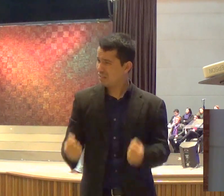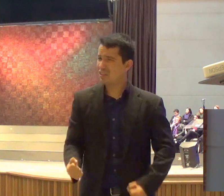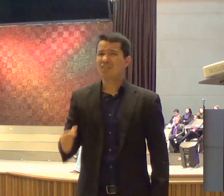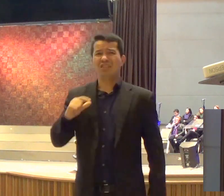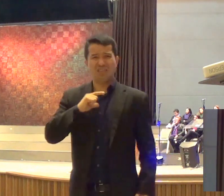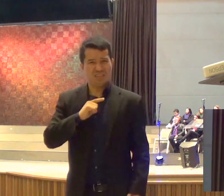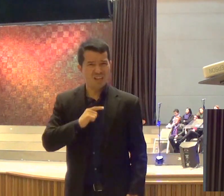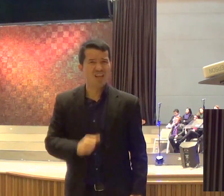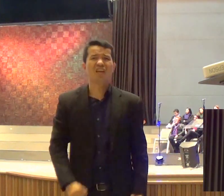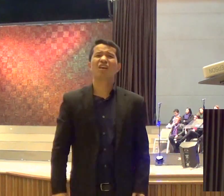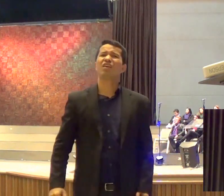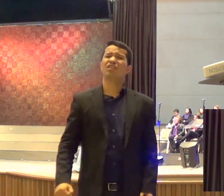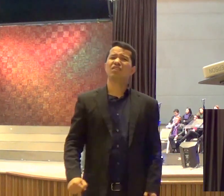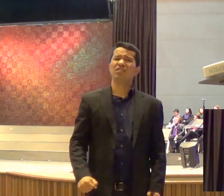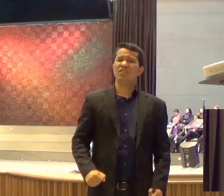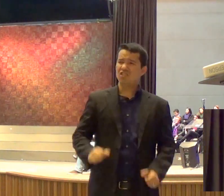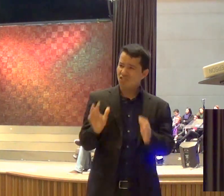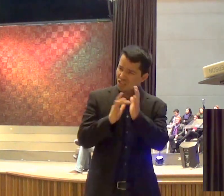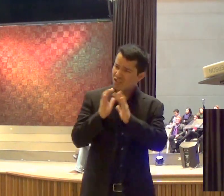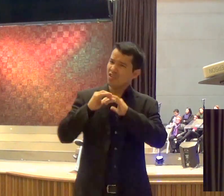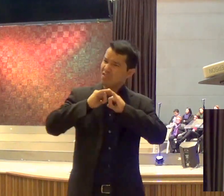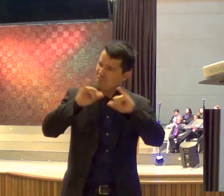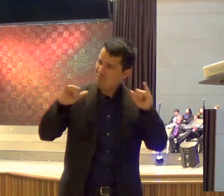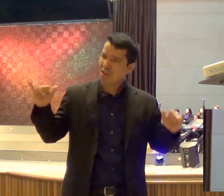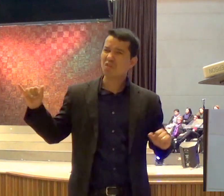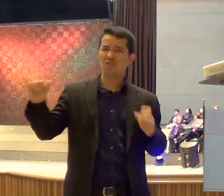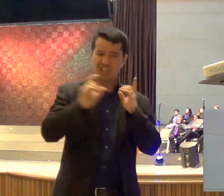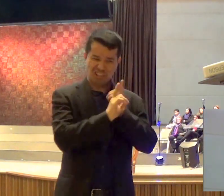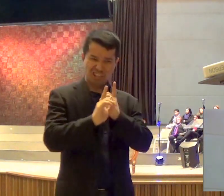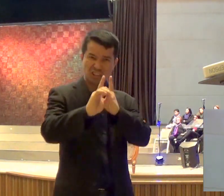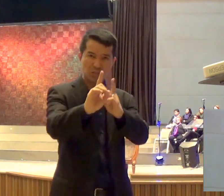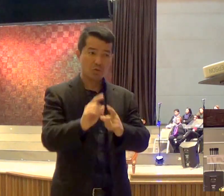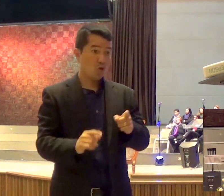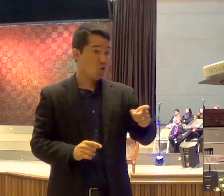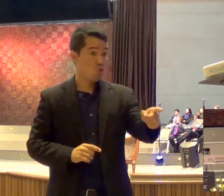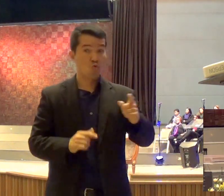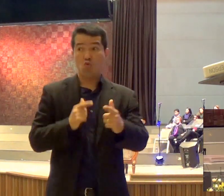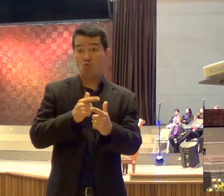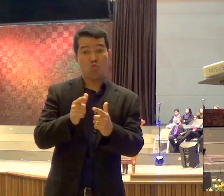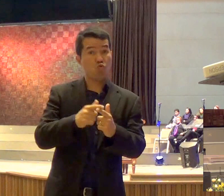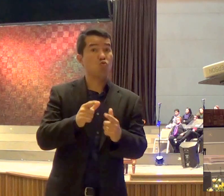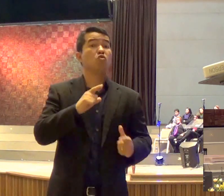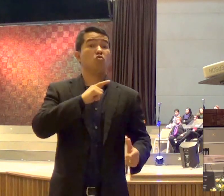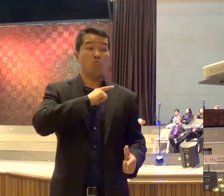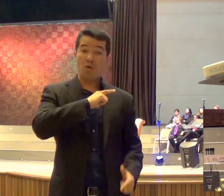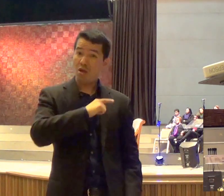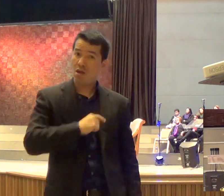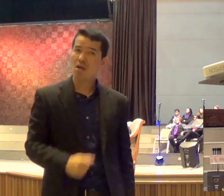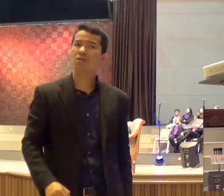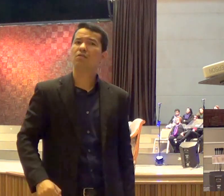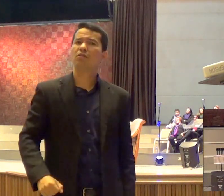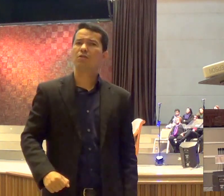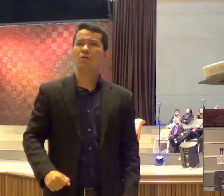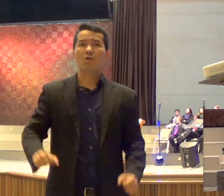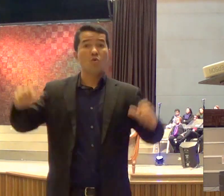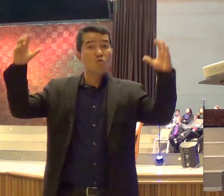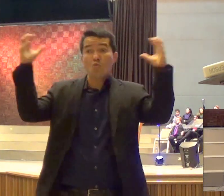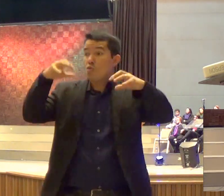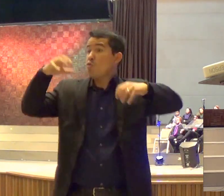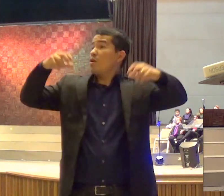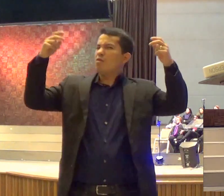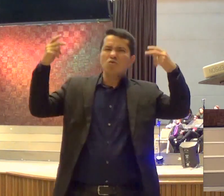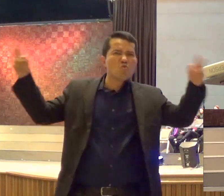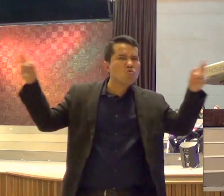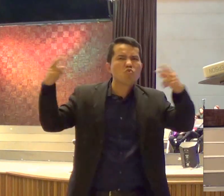o senhor em momento algum disse a eles que eles não teriam quaisquer intercorrências durante a